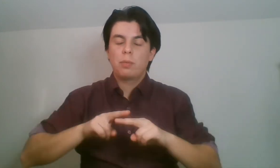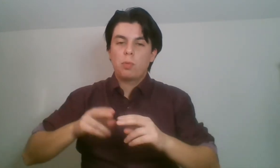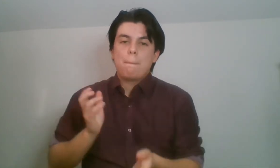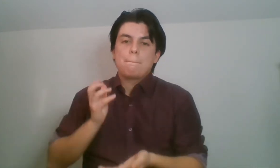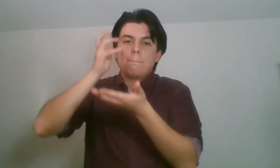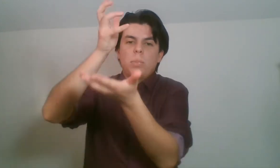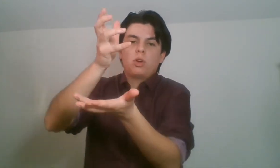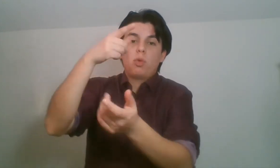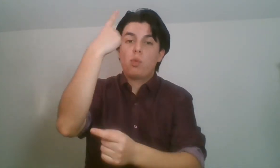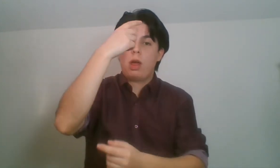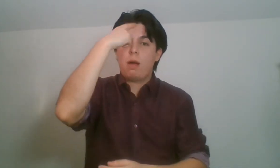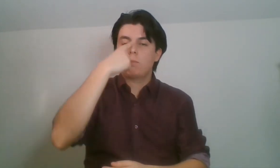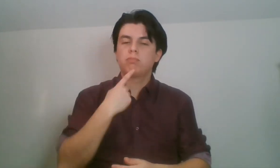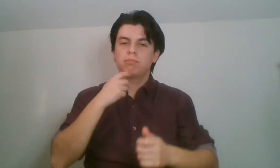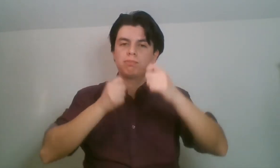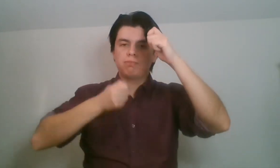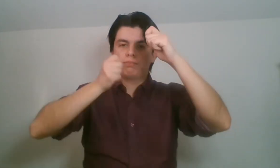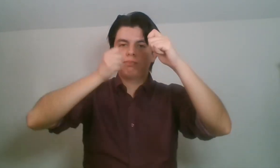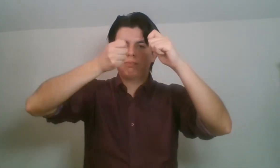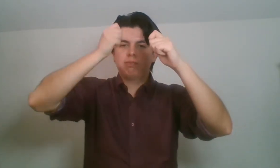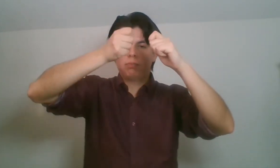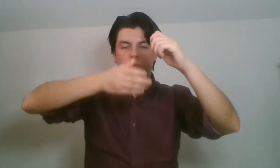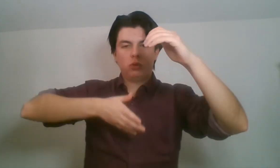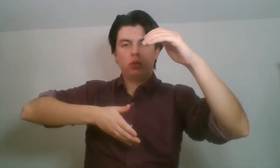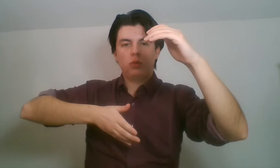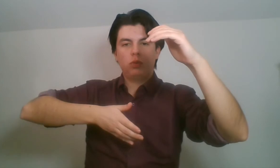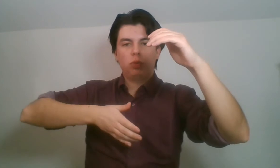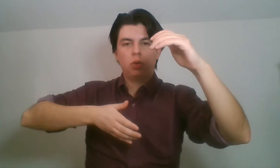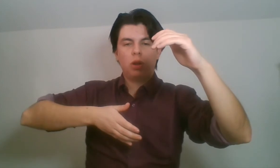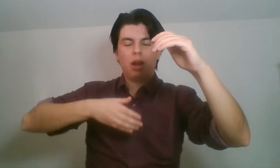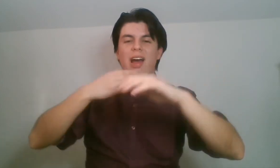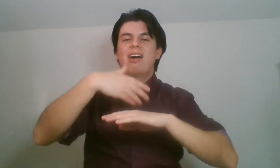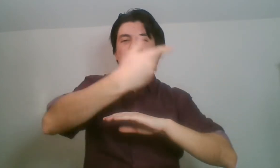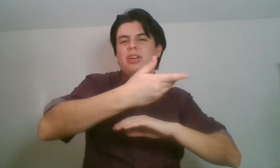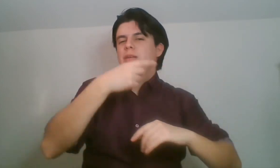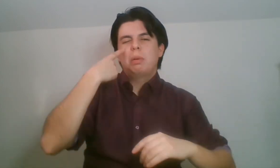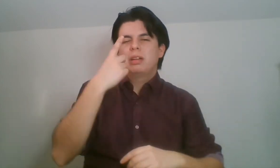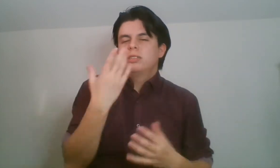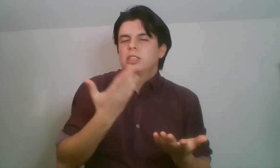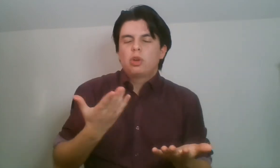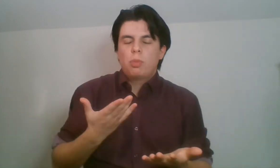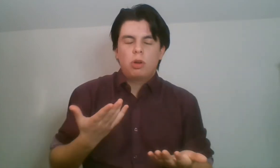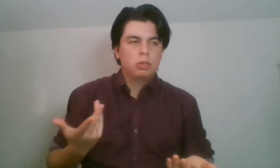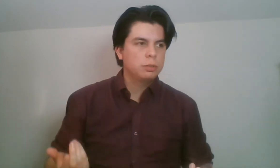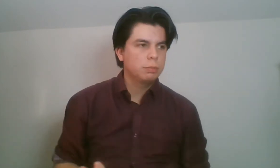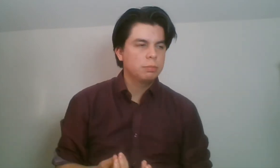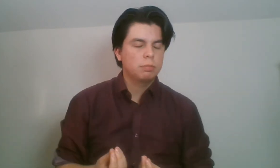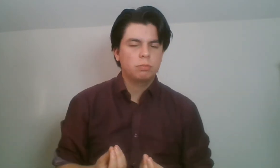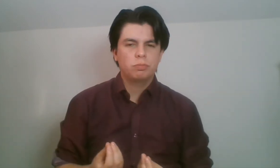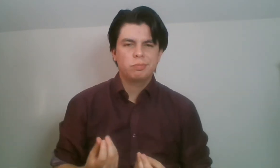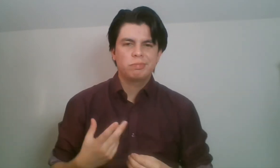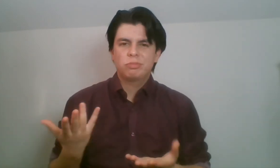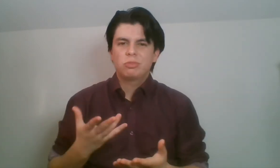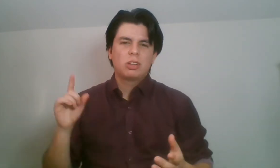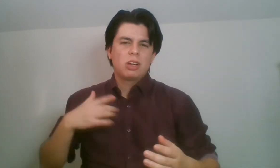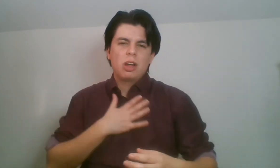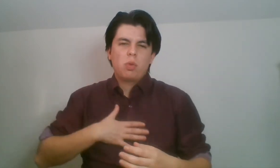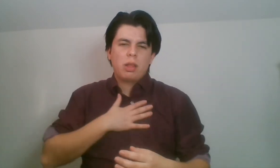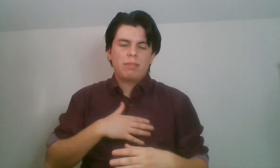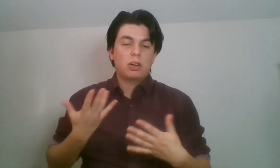y le querían poner una escultura afuera, ¿ya? Como para darle un